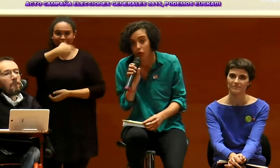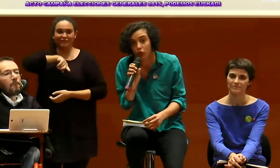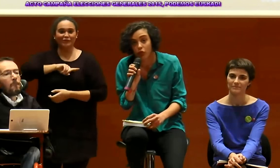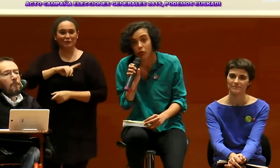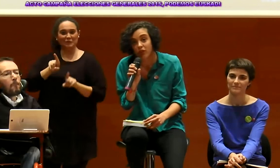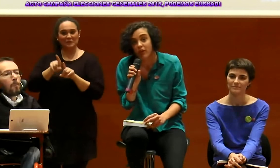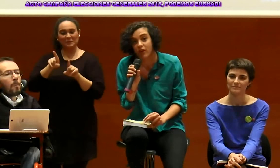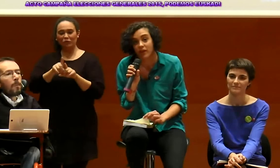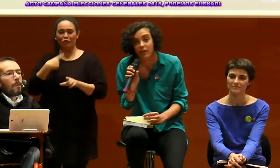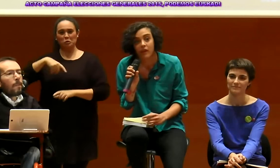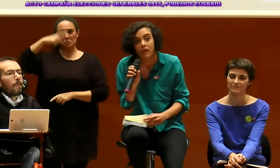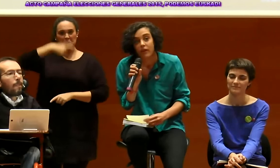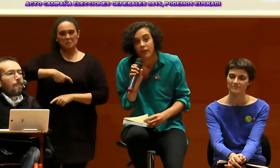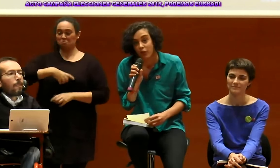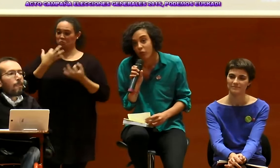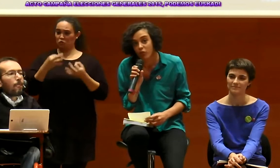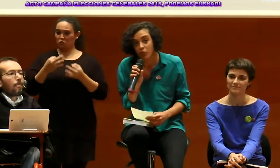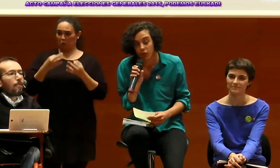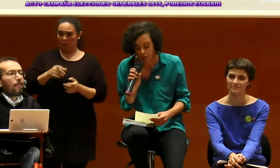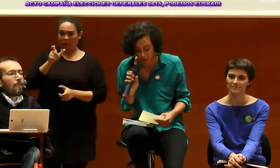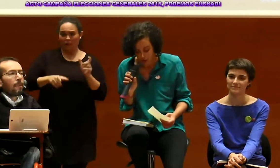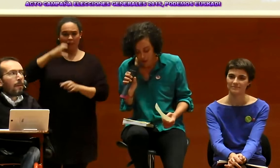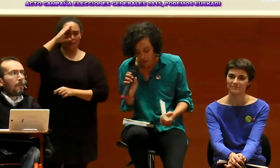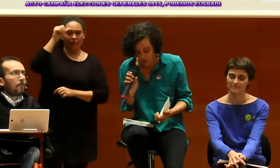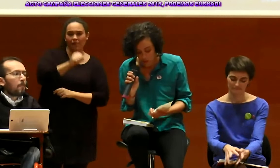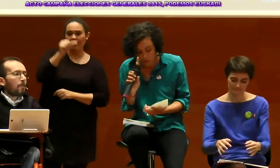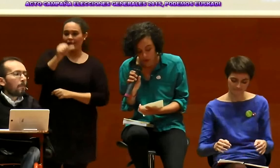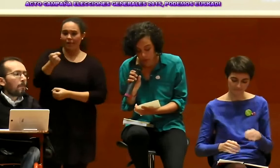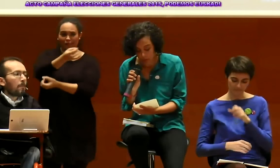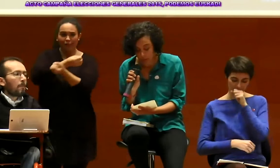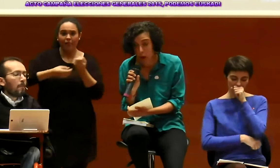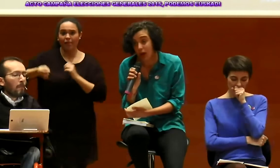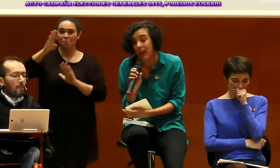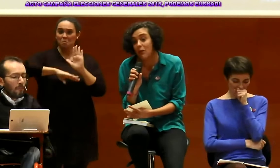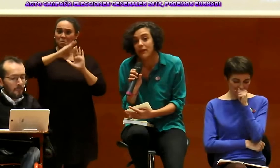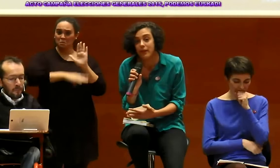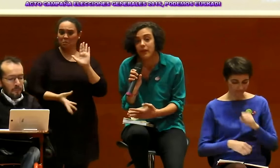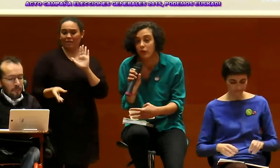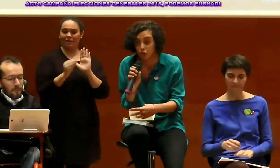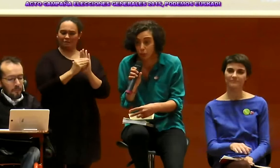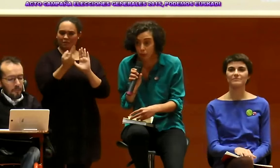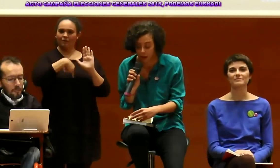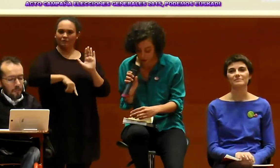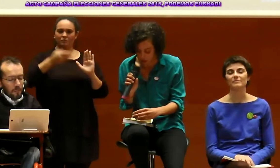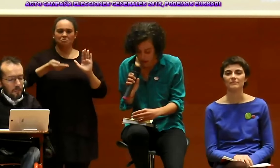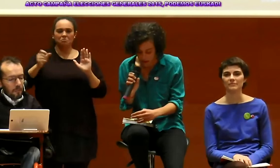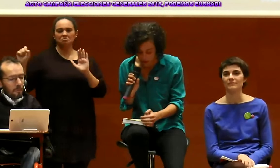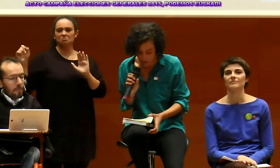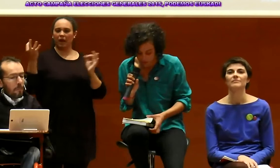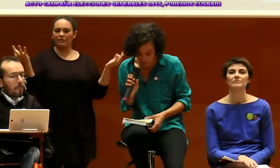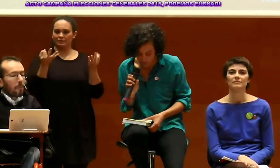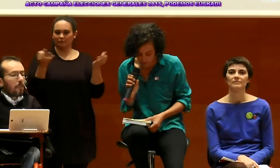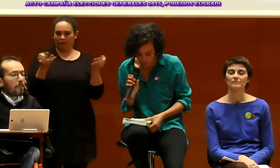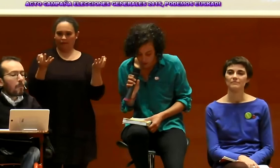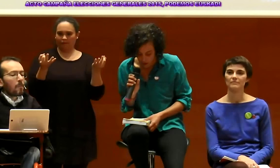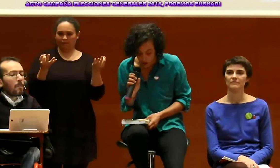Y como nosotros somos gente corriente y nos hemos escuchado, llevamos en nuestro programa lo que realmente nos importa a la gente